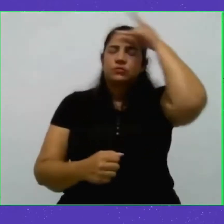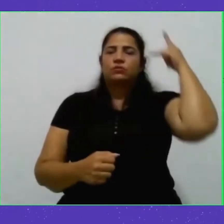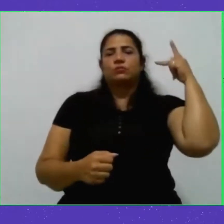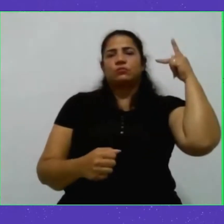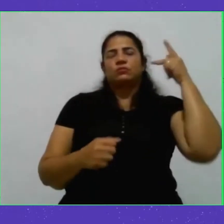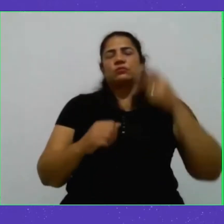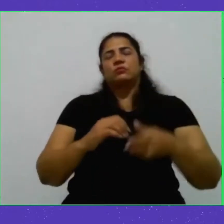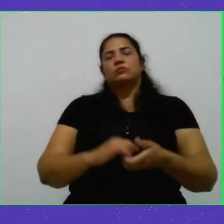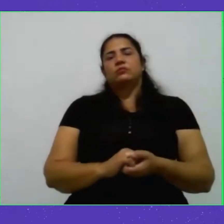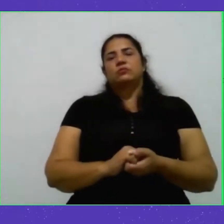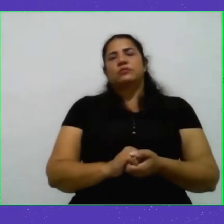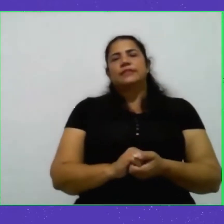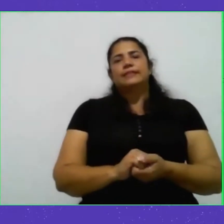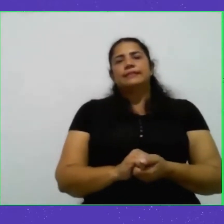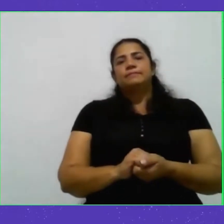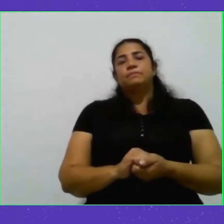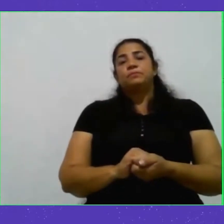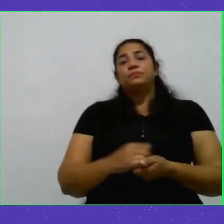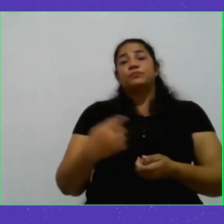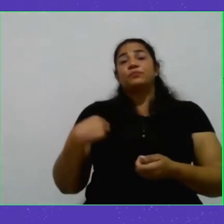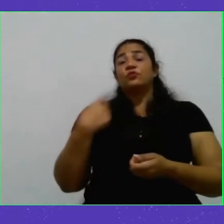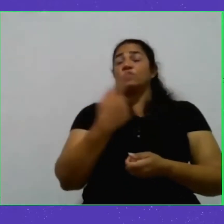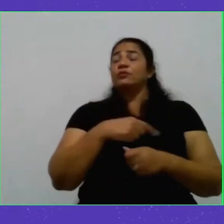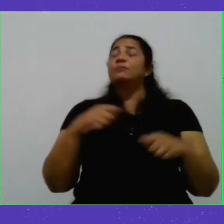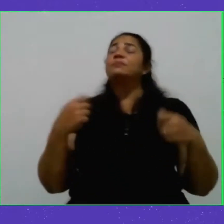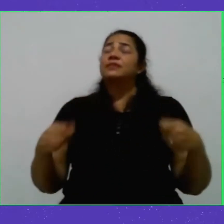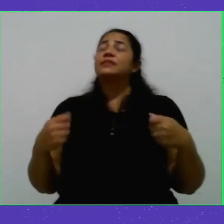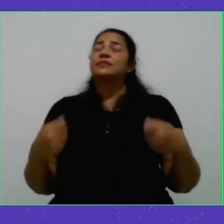Eu acho que nós vamos ter que cantar esse grito de guerra hoje à noite.